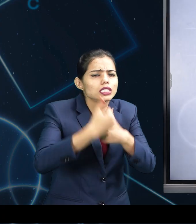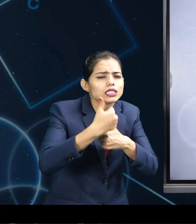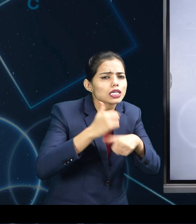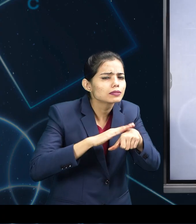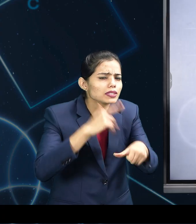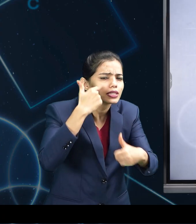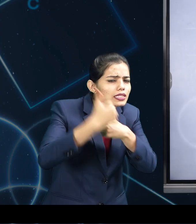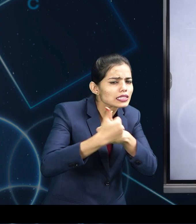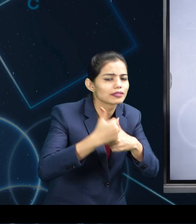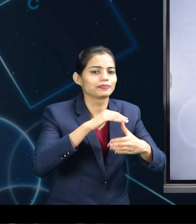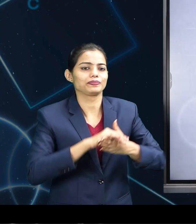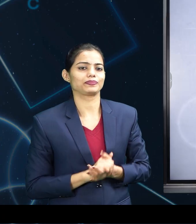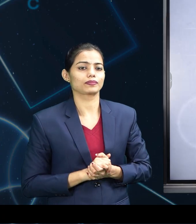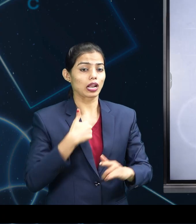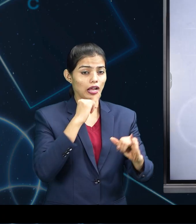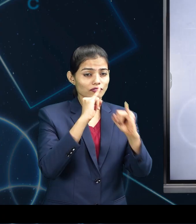प्रयोग,